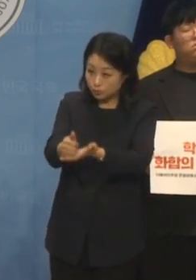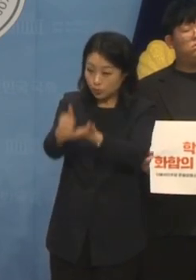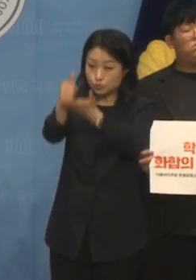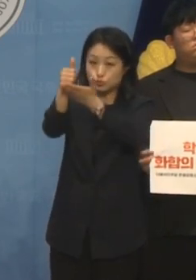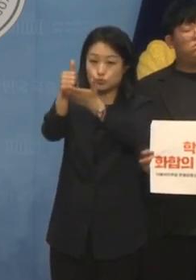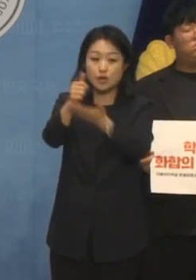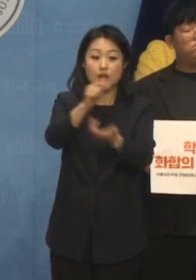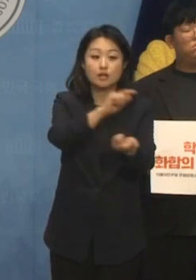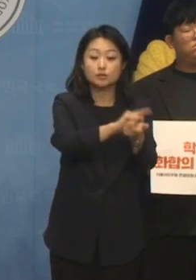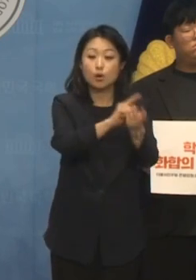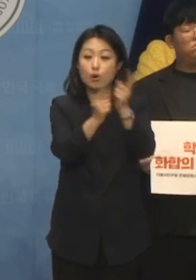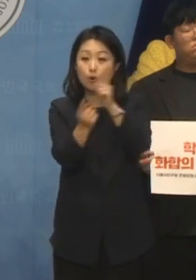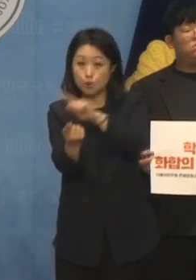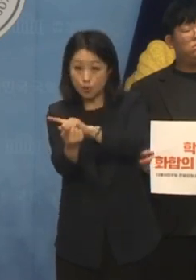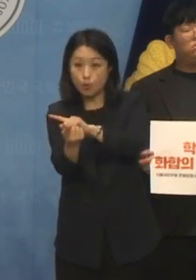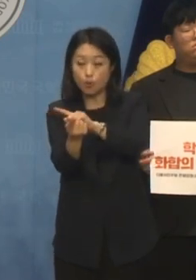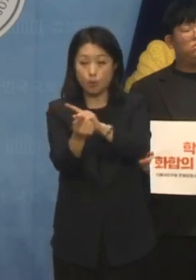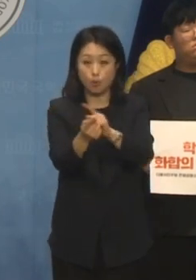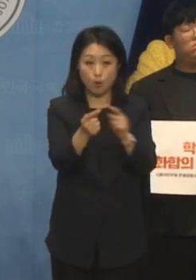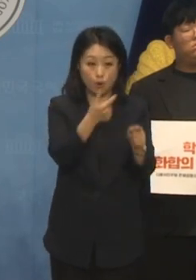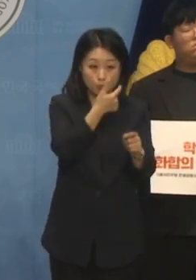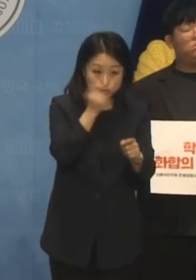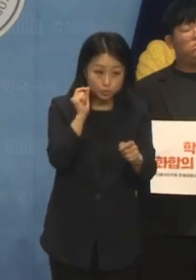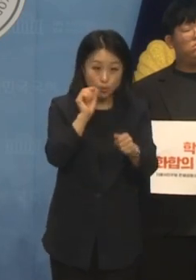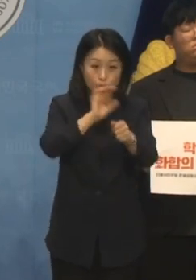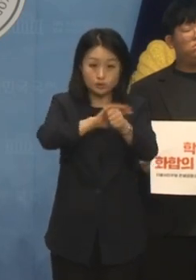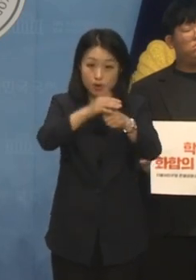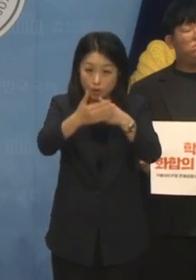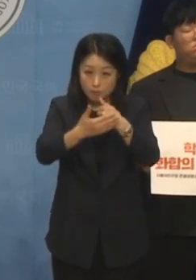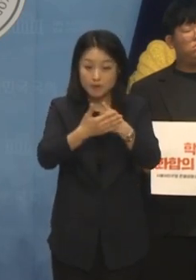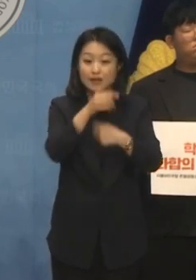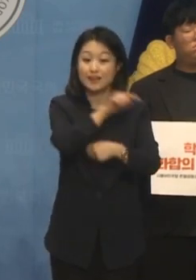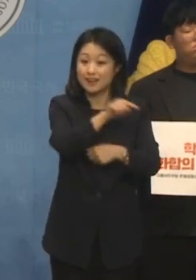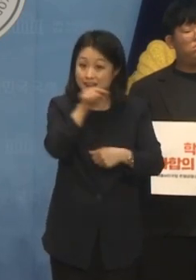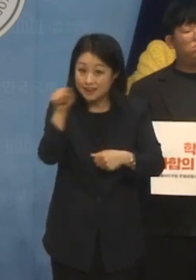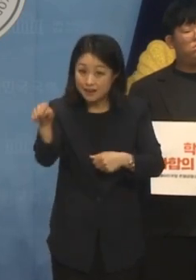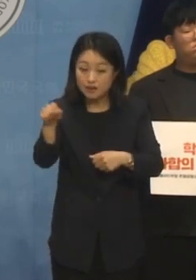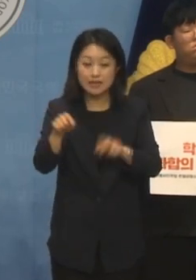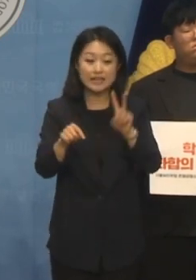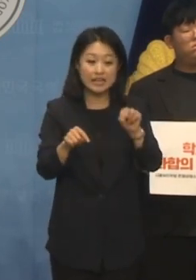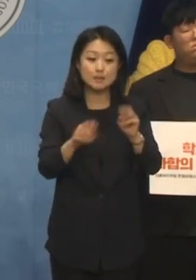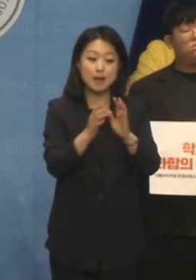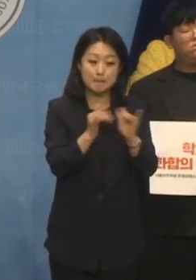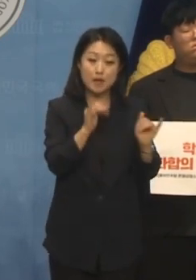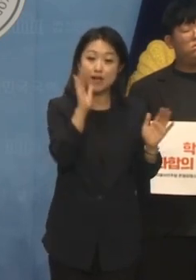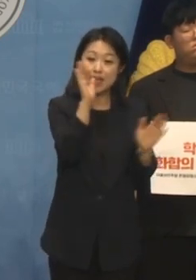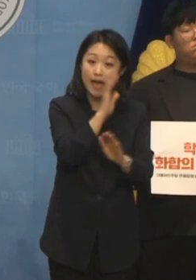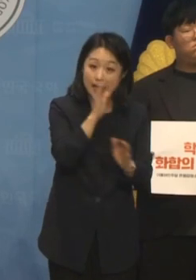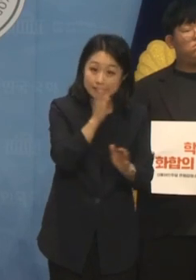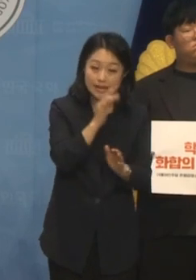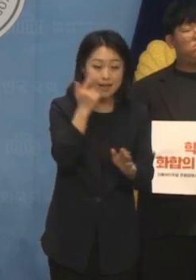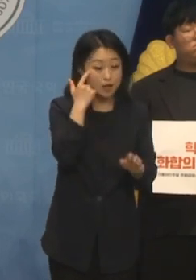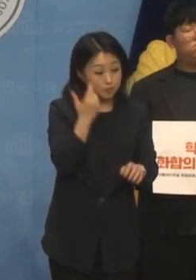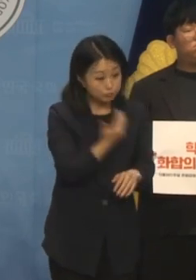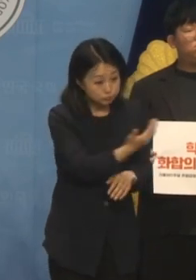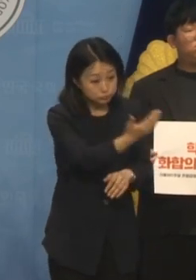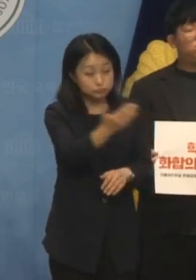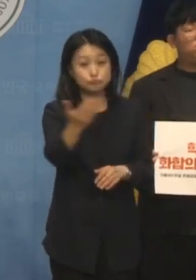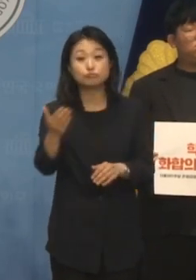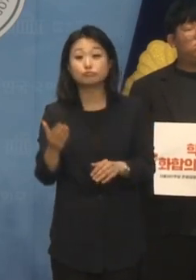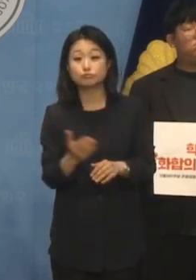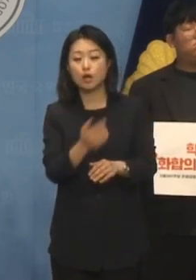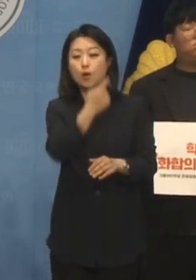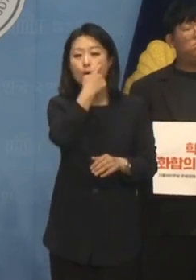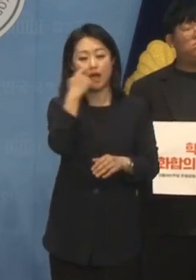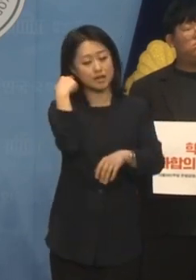상호 보완적인 관계에 있다는 것을 실증적으로 2만 명 가까운 학생들을 대상으로